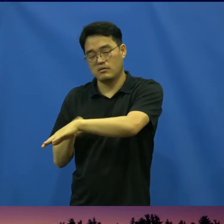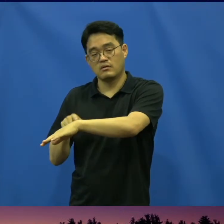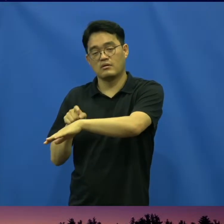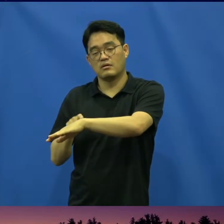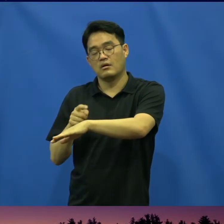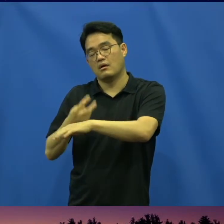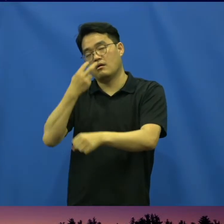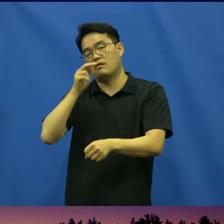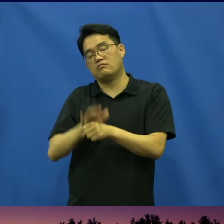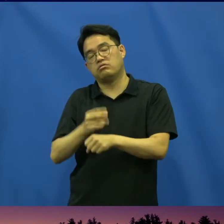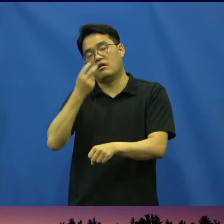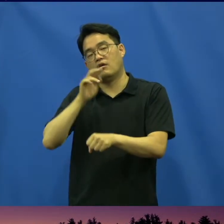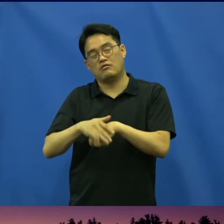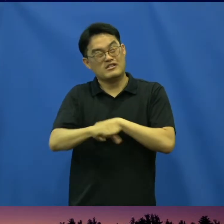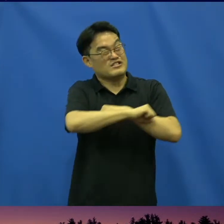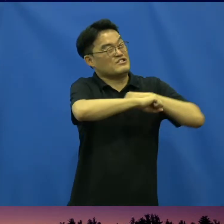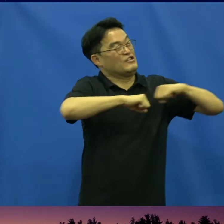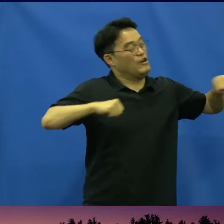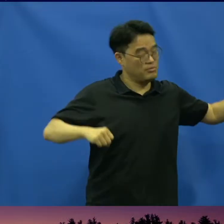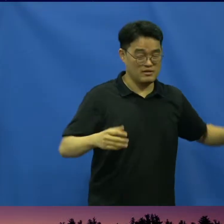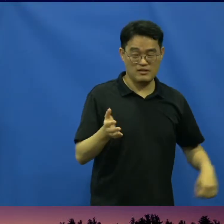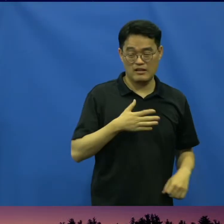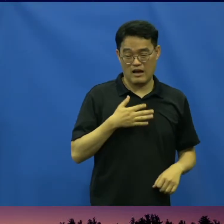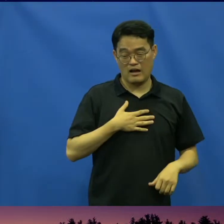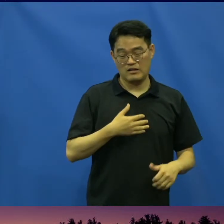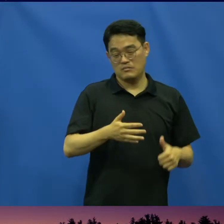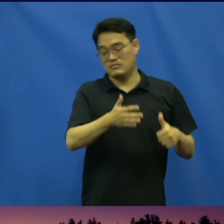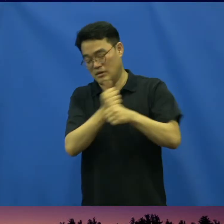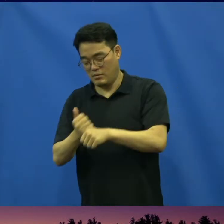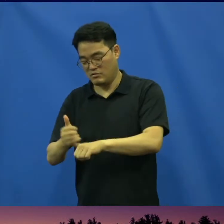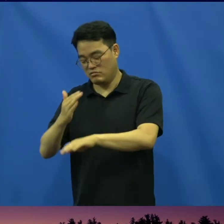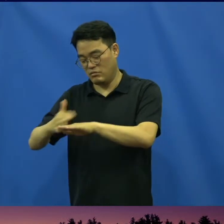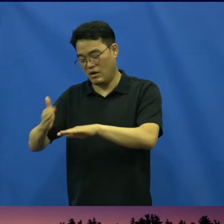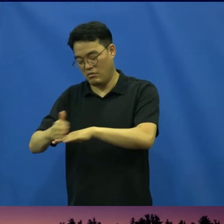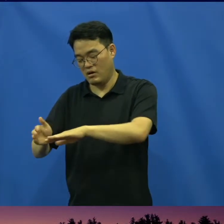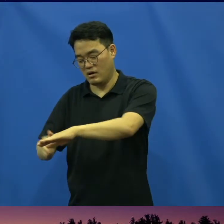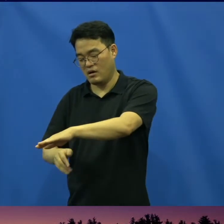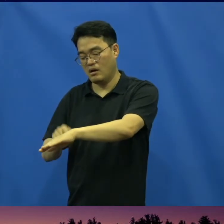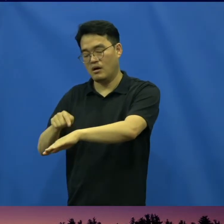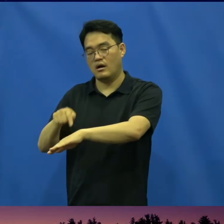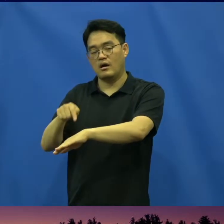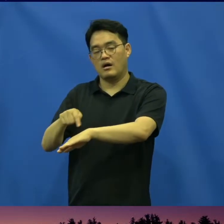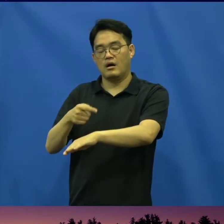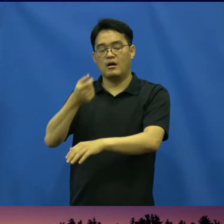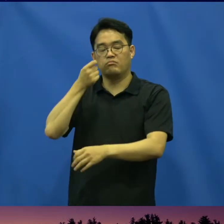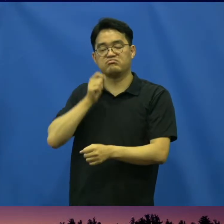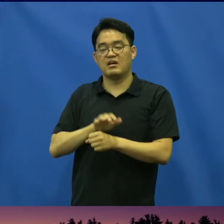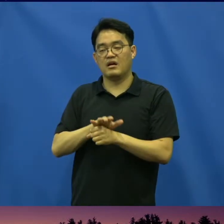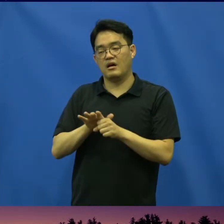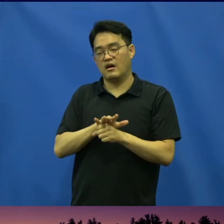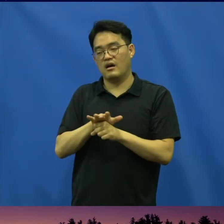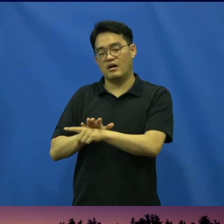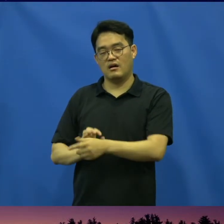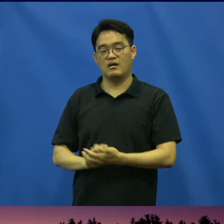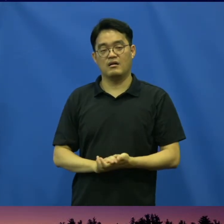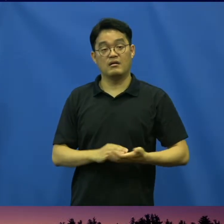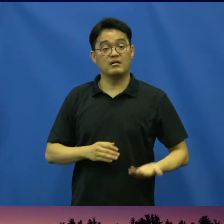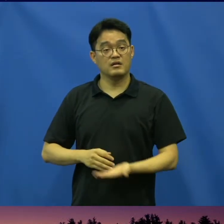그 조그만 게 잡혀가지고 올라가지고 잡혀먹고 죽으니까. 기장에서 여러분 봄철에 멸치 축제를 할